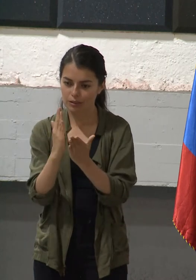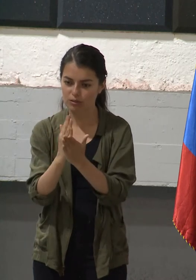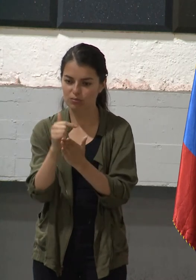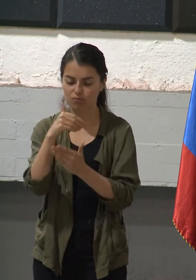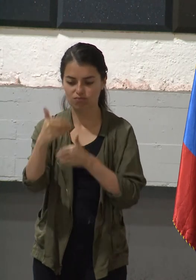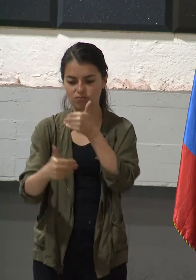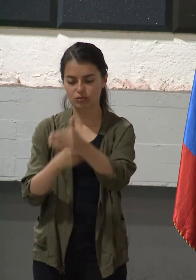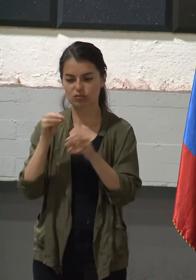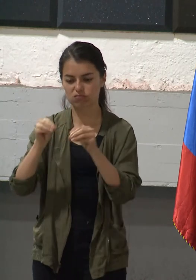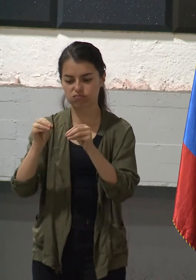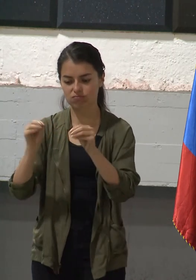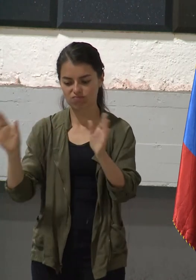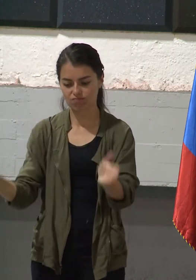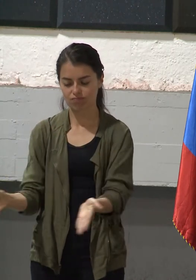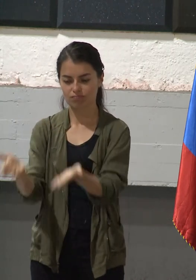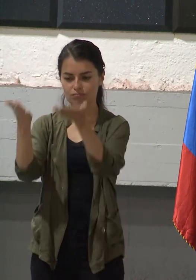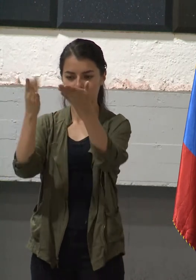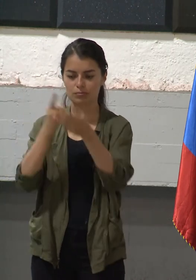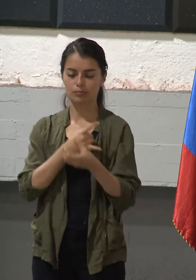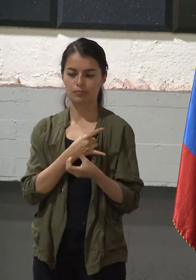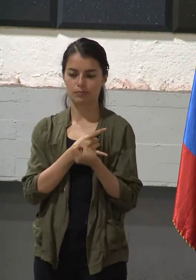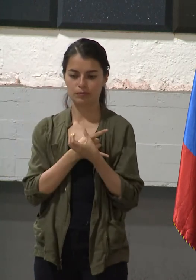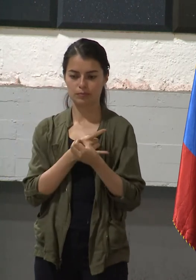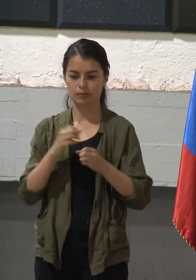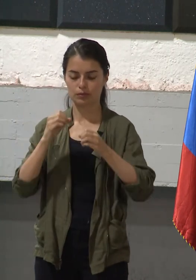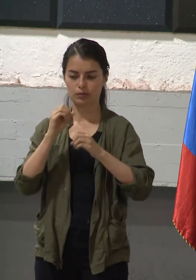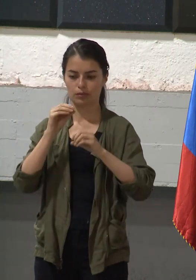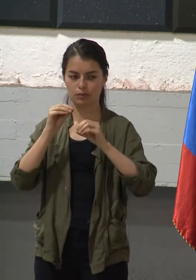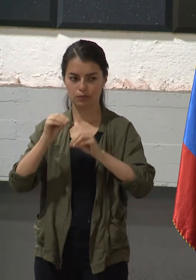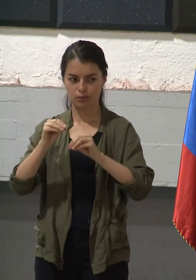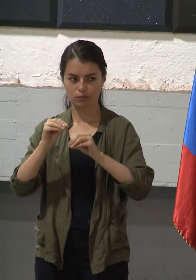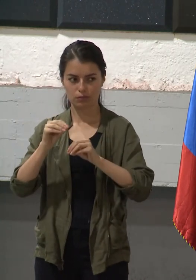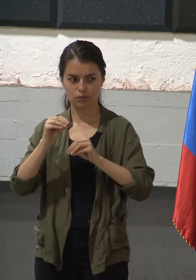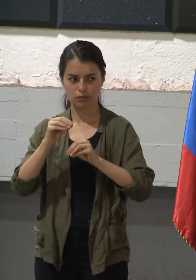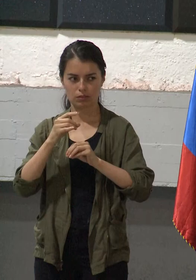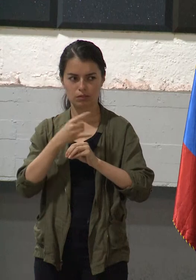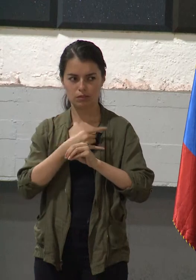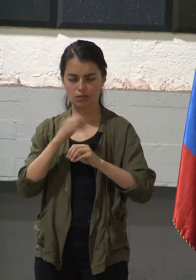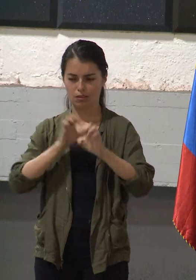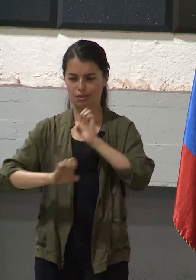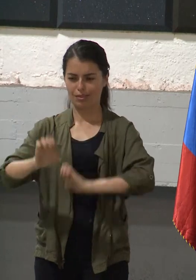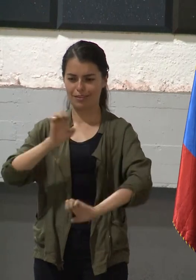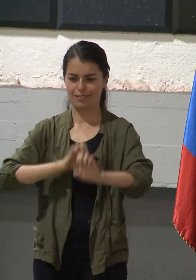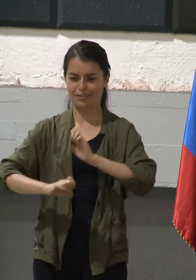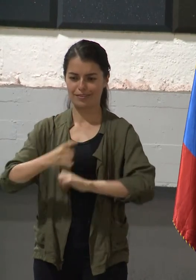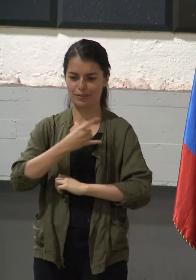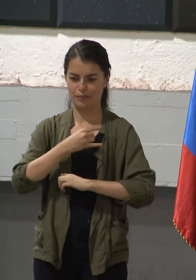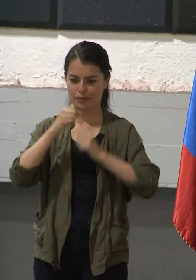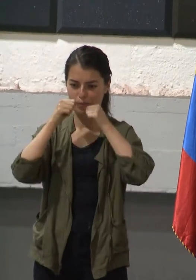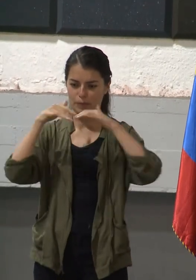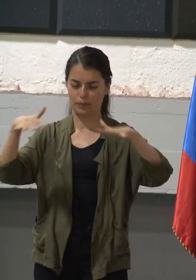universidad pedagógica nacional y en defensa de la universidad pública muchas gracias